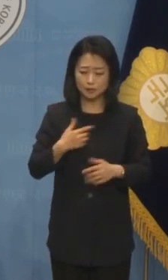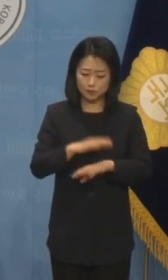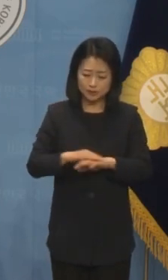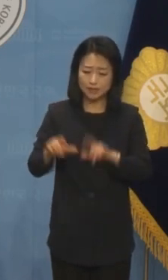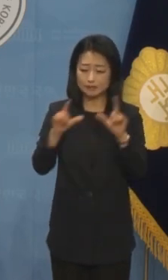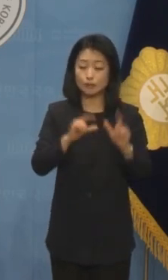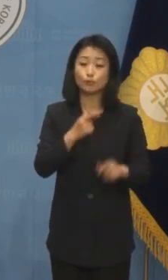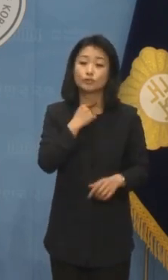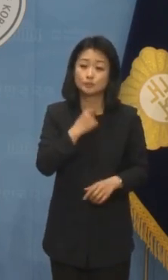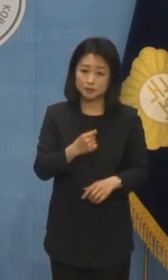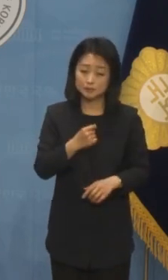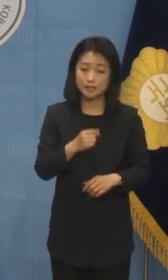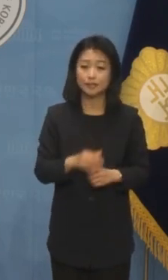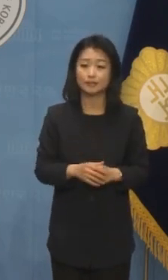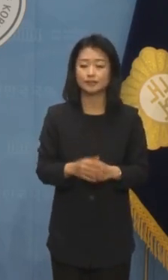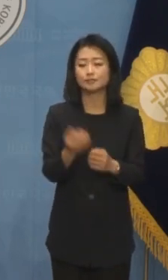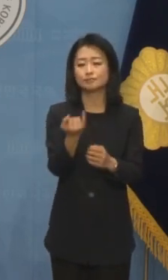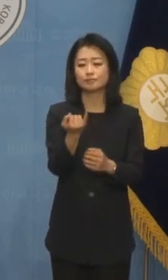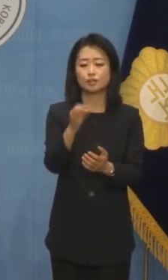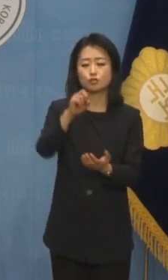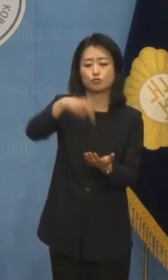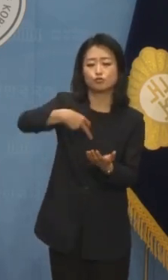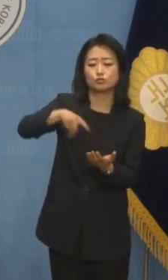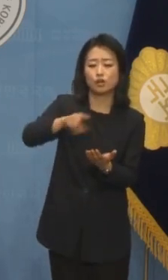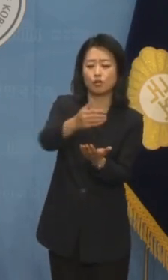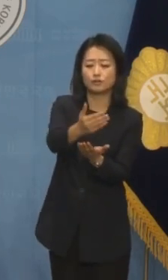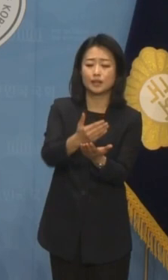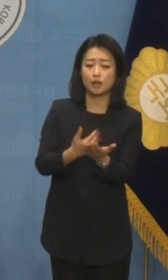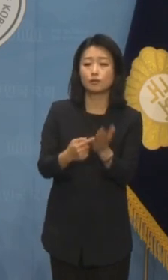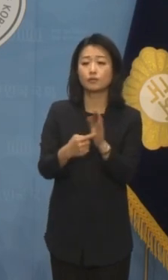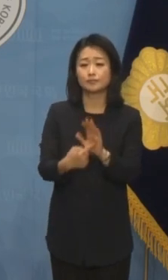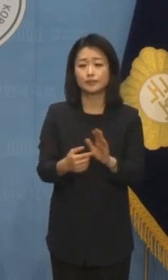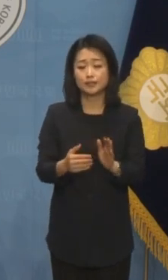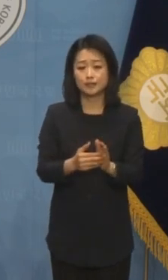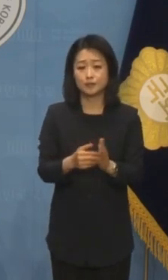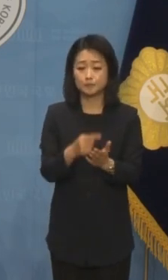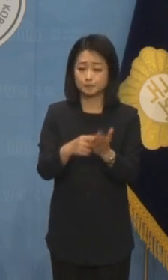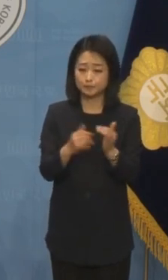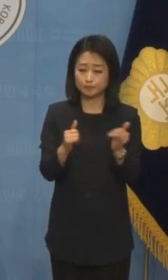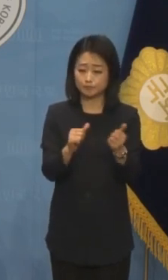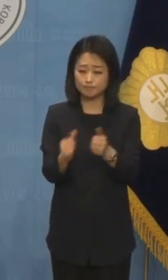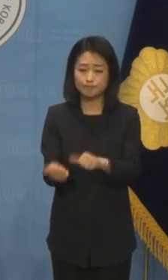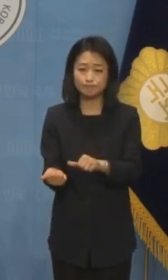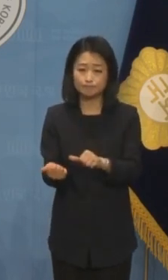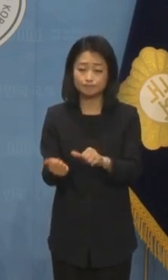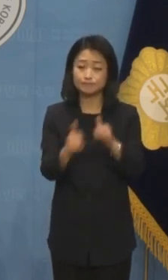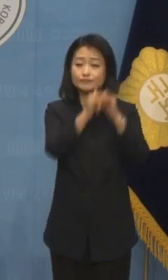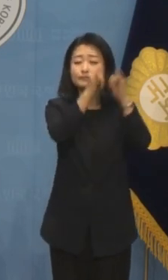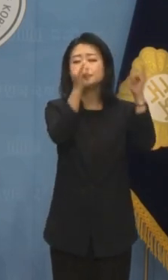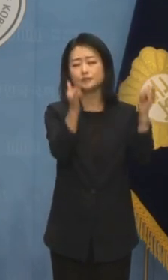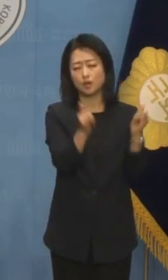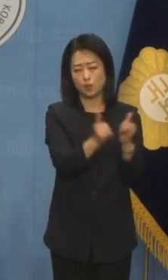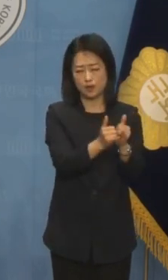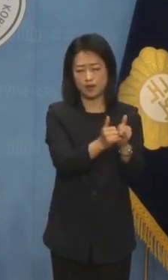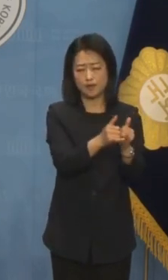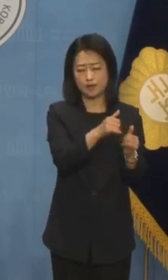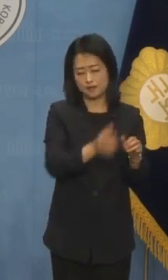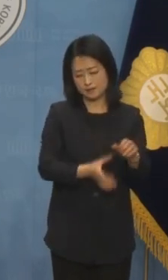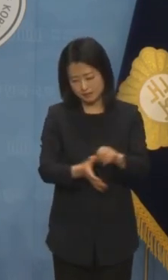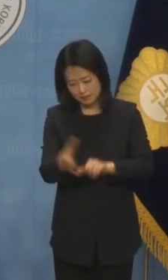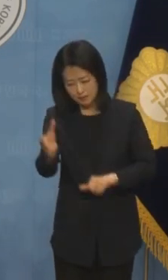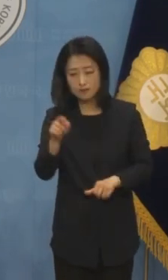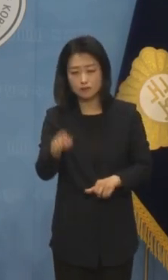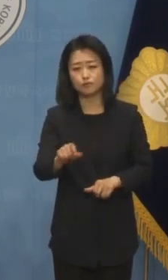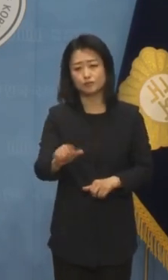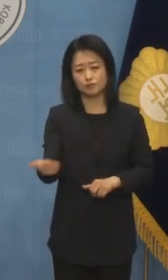싶었습니다. 돌아가신 피해자의 유서입니다. 이 유서는 피해자의 죽음이 사회적 타살임을 드러내고